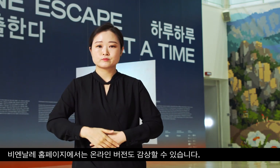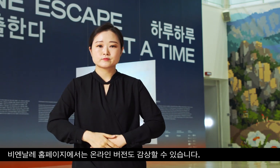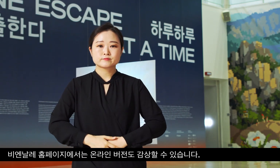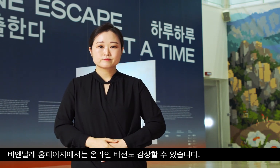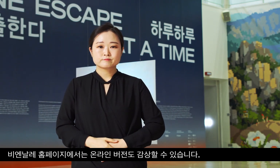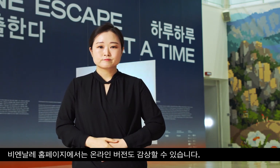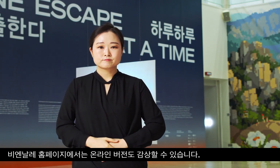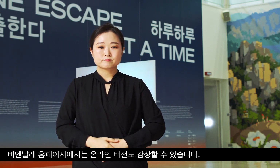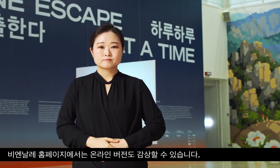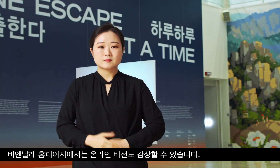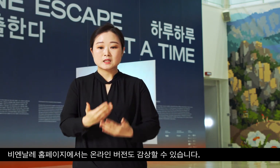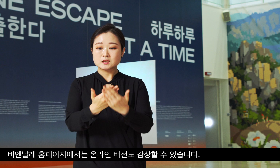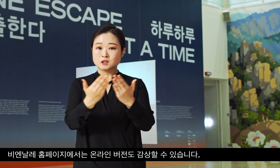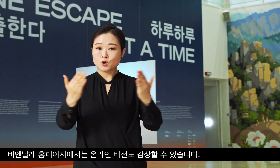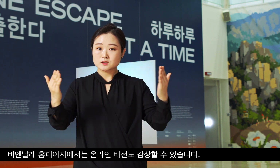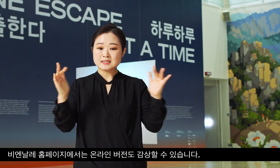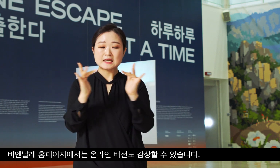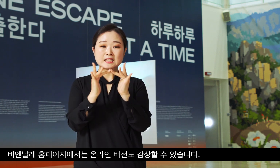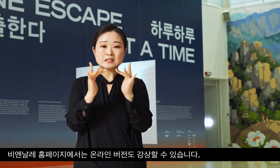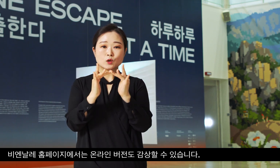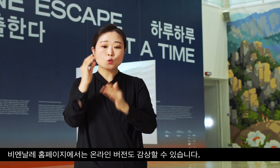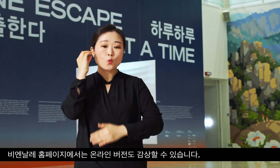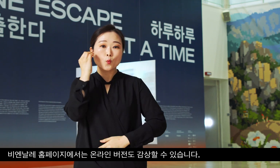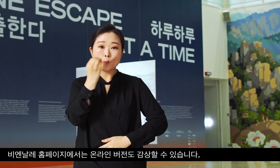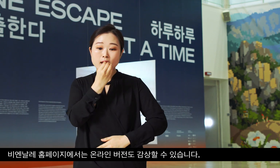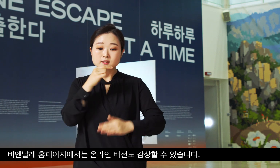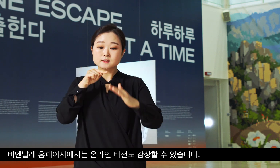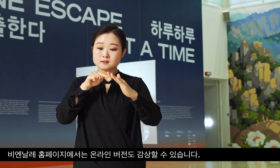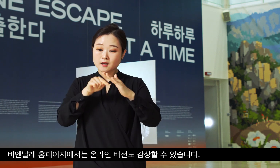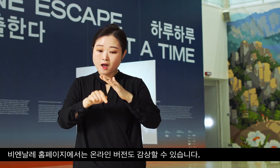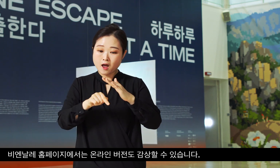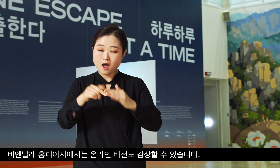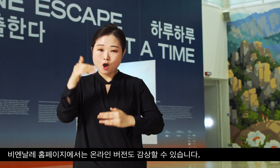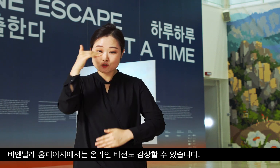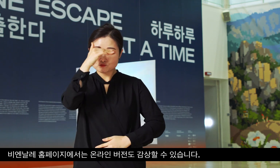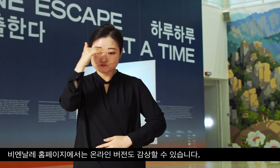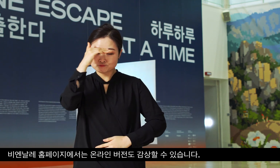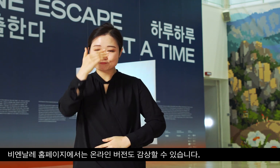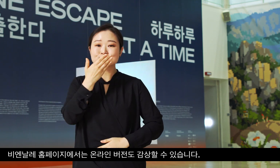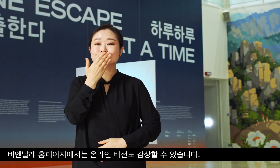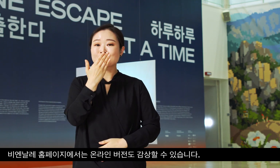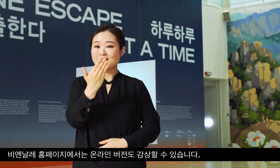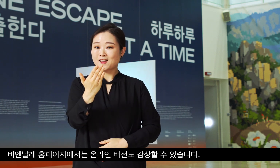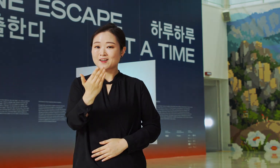비엔날레 홈페이지에서는 온라인 버전도 감상할 수 있습니다.